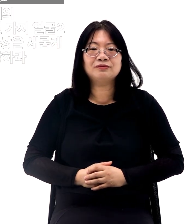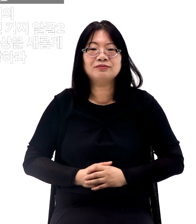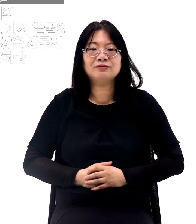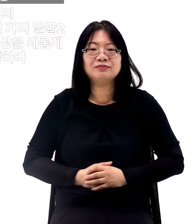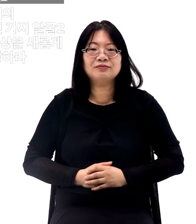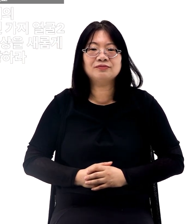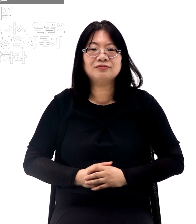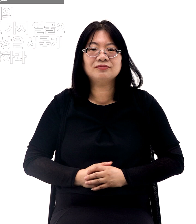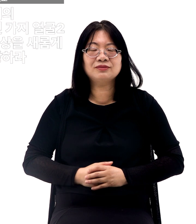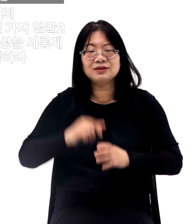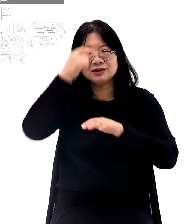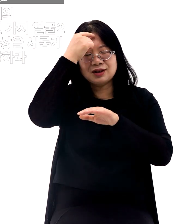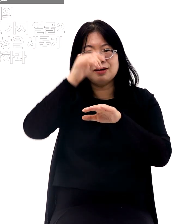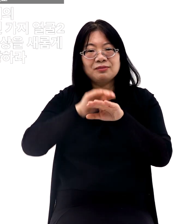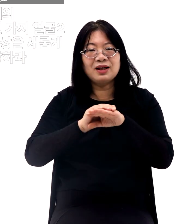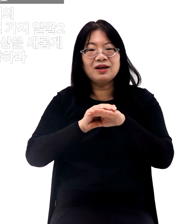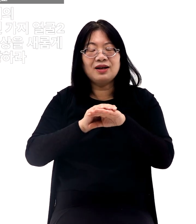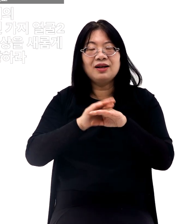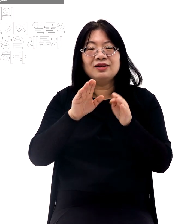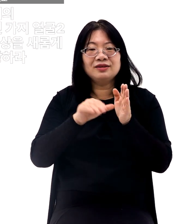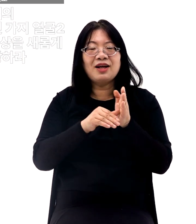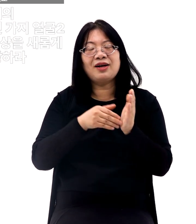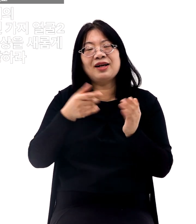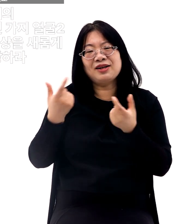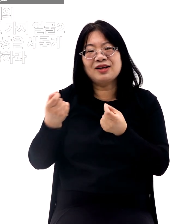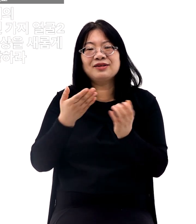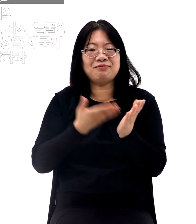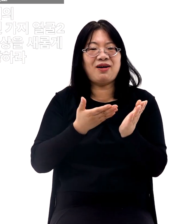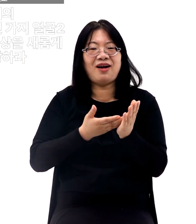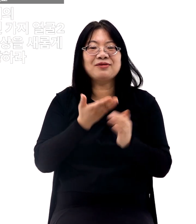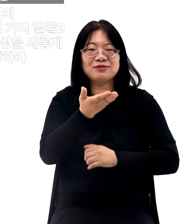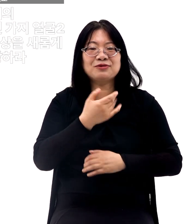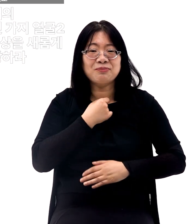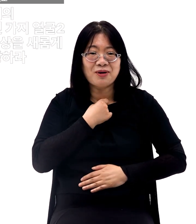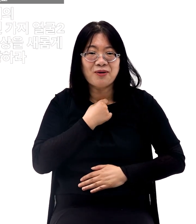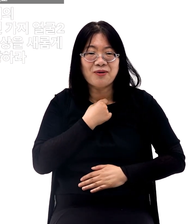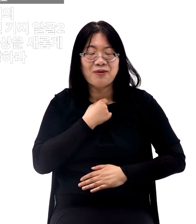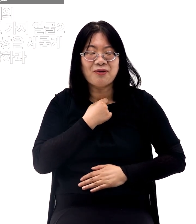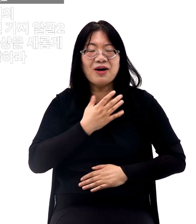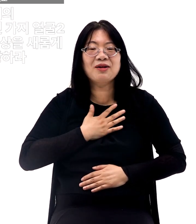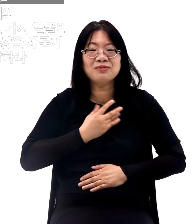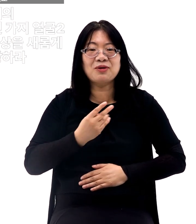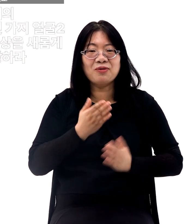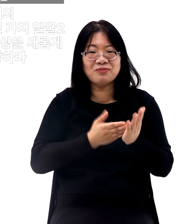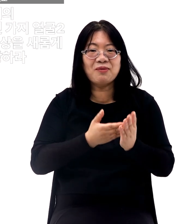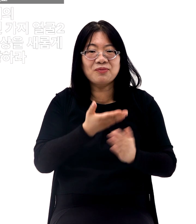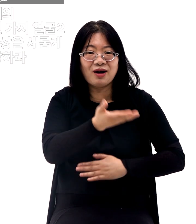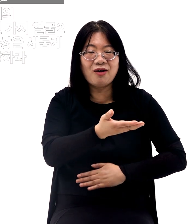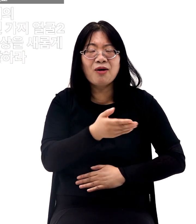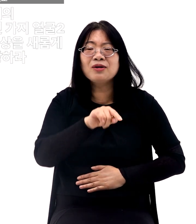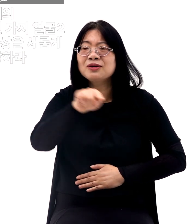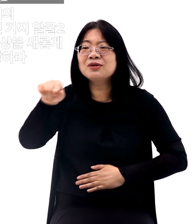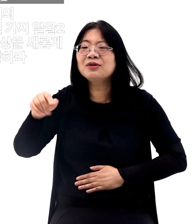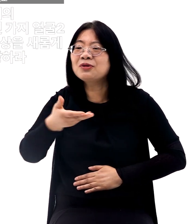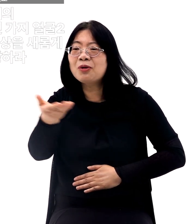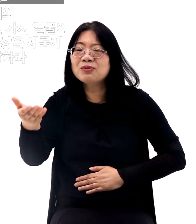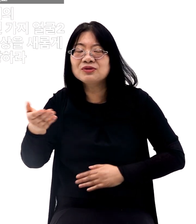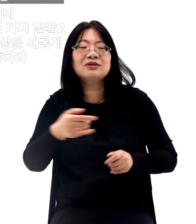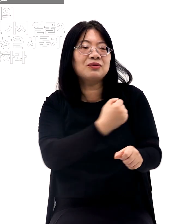이런 얘기 뭐 예배 때 안 하고 뭐 언제 하겠어요. 예. 일부러 하는 거예요, 일부러. 여러분들이 좀